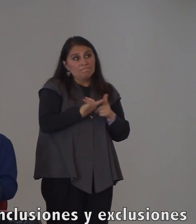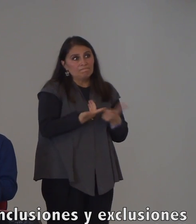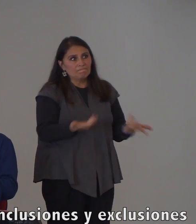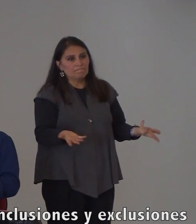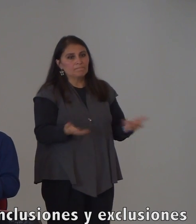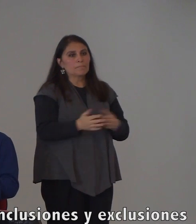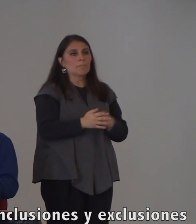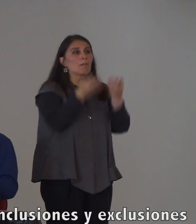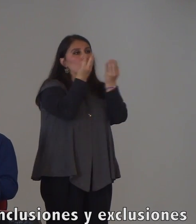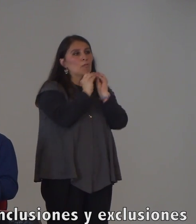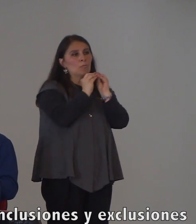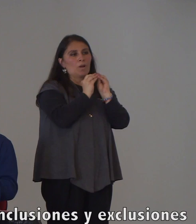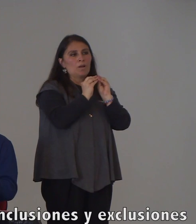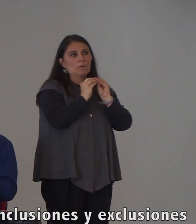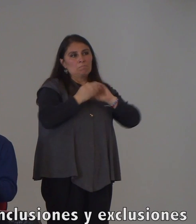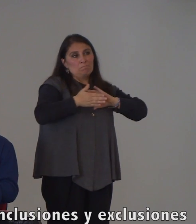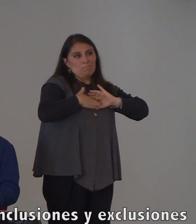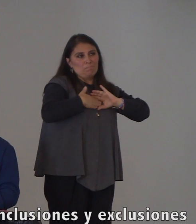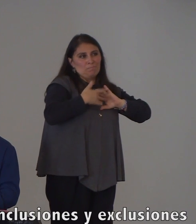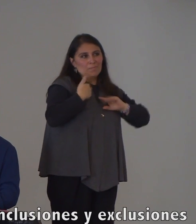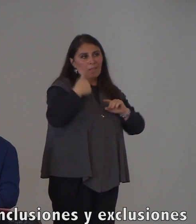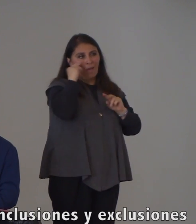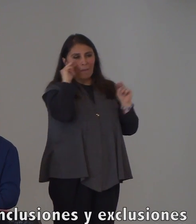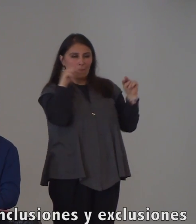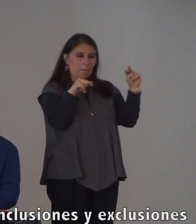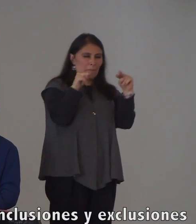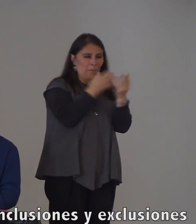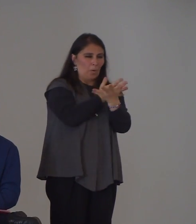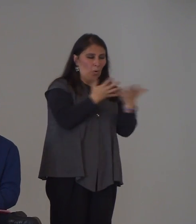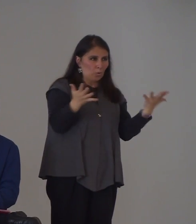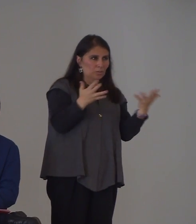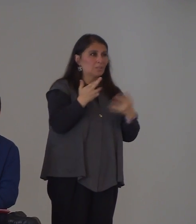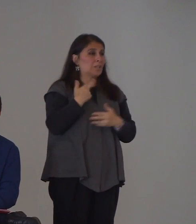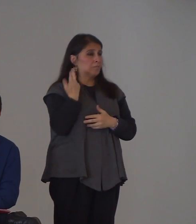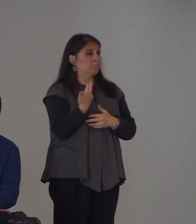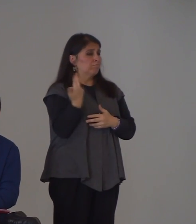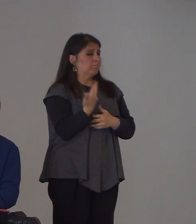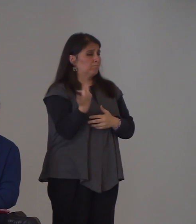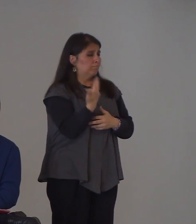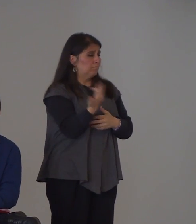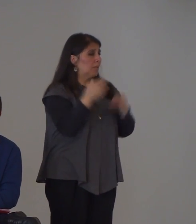totalmente personal, de mi mirada, de algunas cosas que se están discutiendo en la cultura.